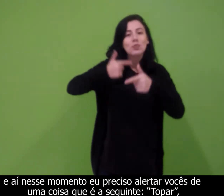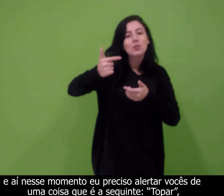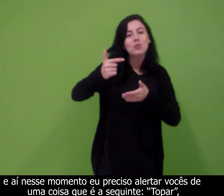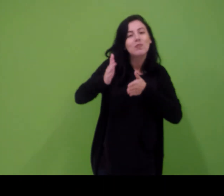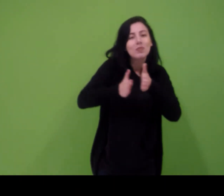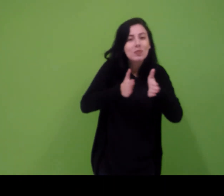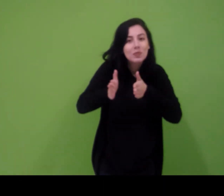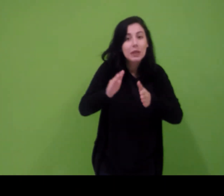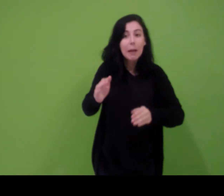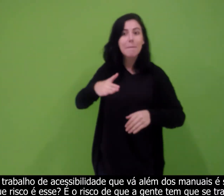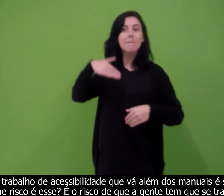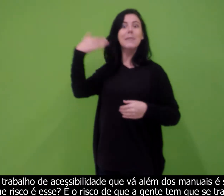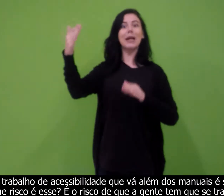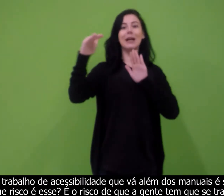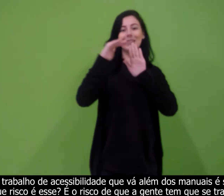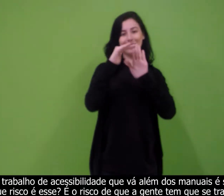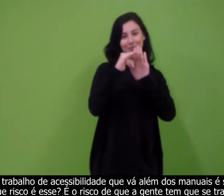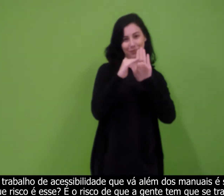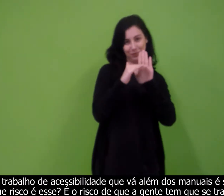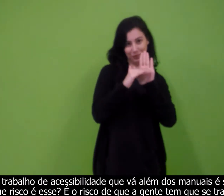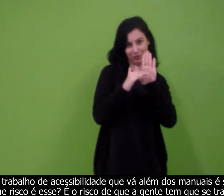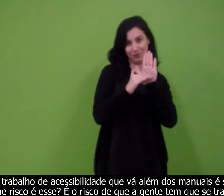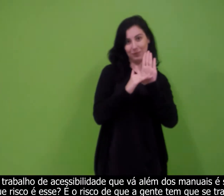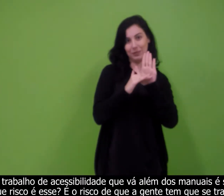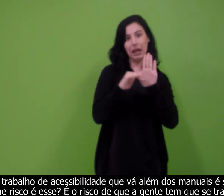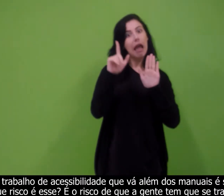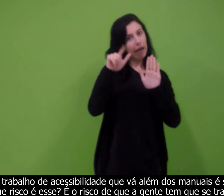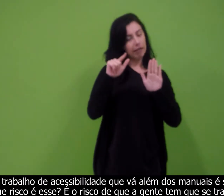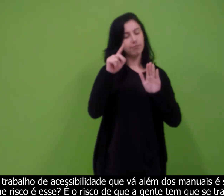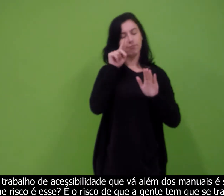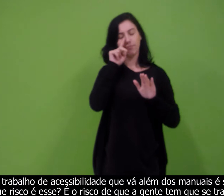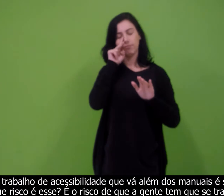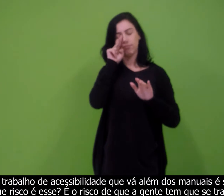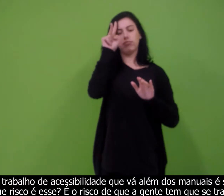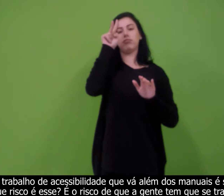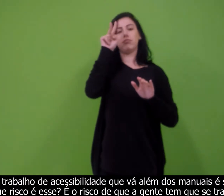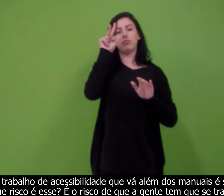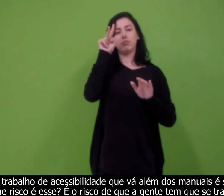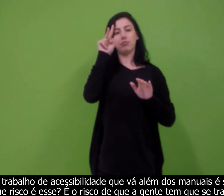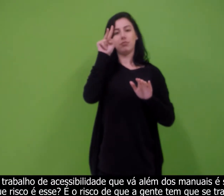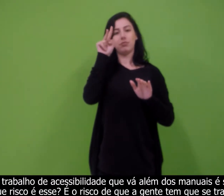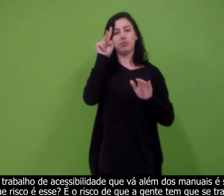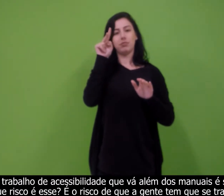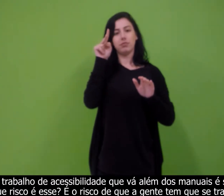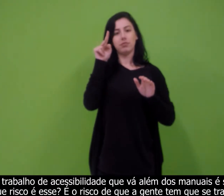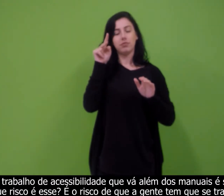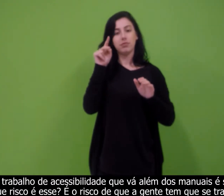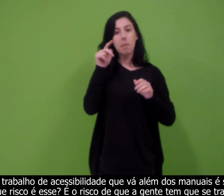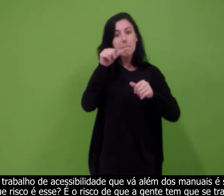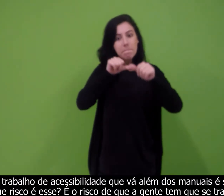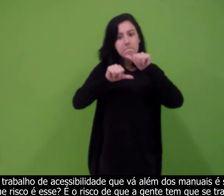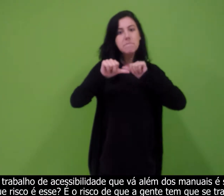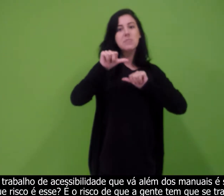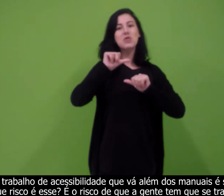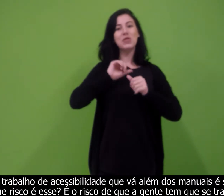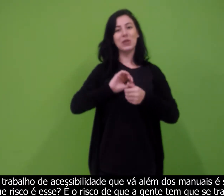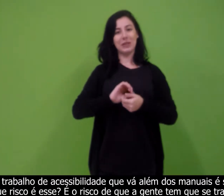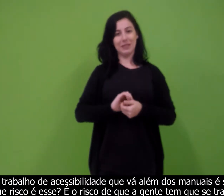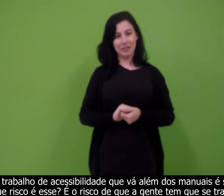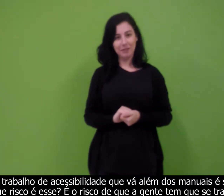topar, pensar em um trabalho de acessibilidade que vá para além dos manuais é se colocar em risco.